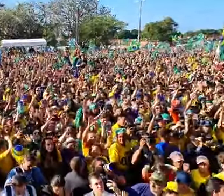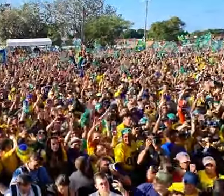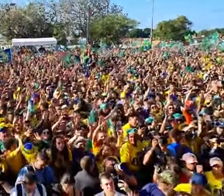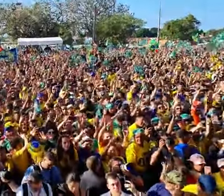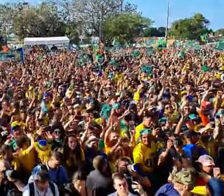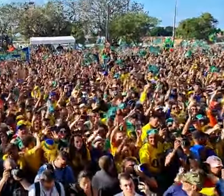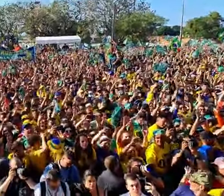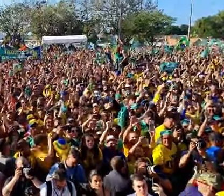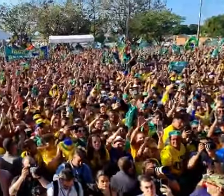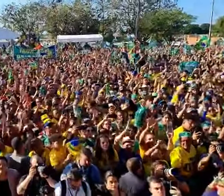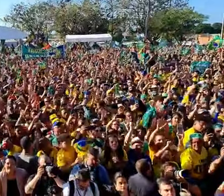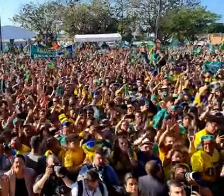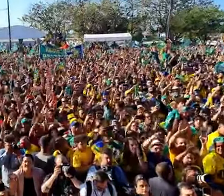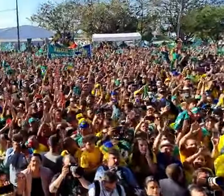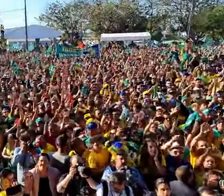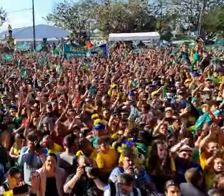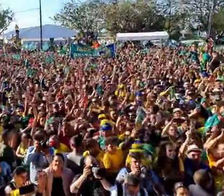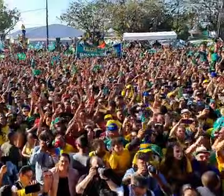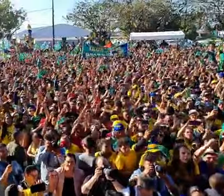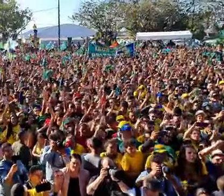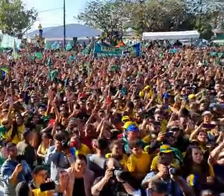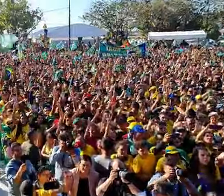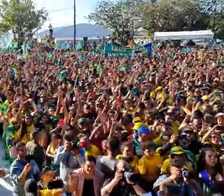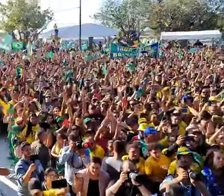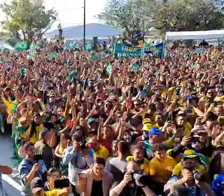Vamos o bem derrotar o mal!